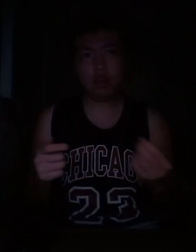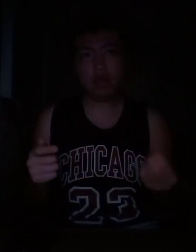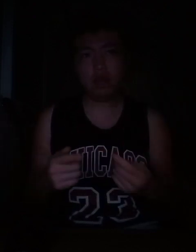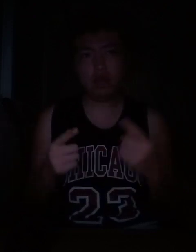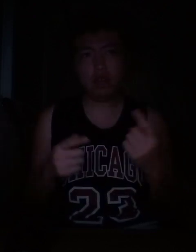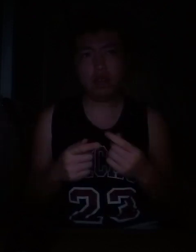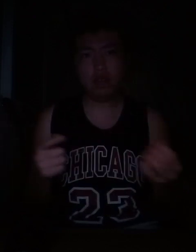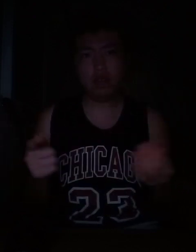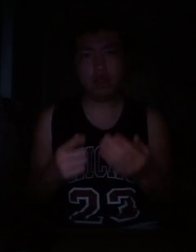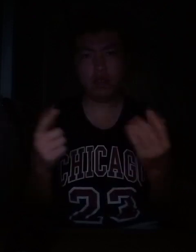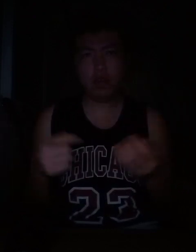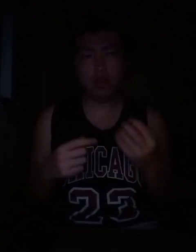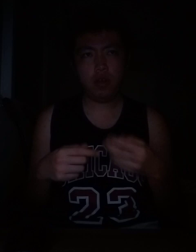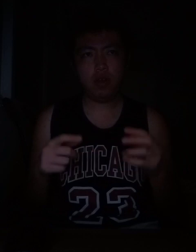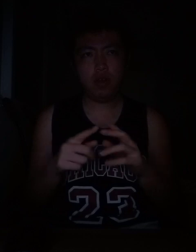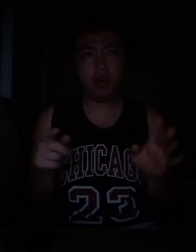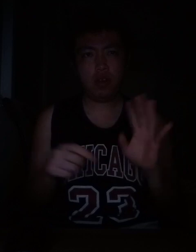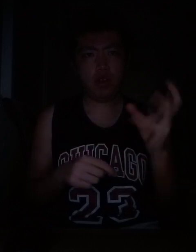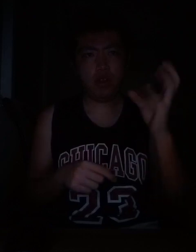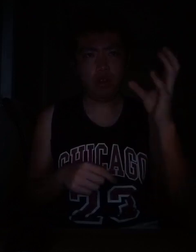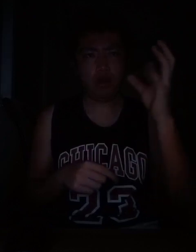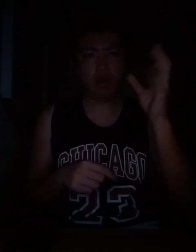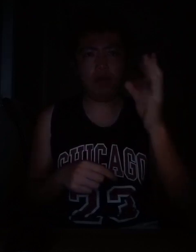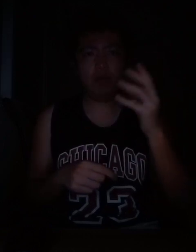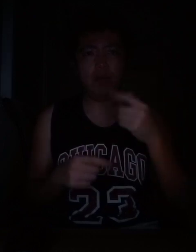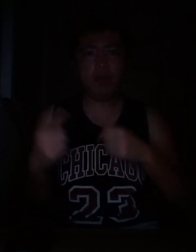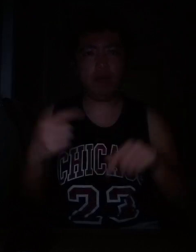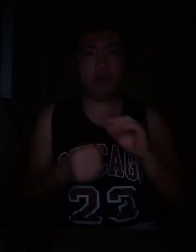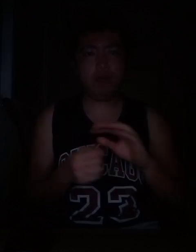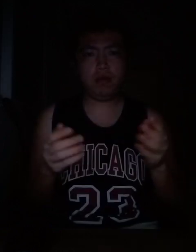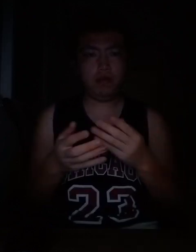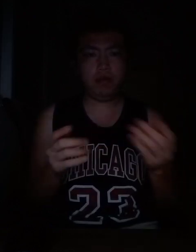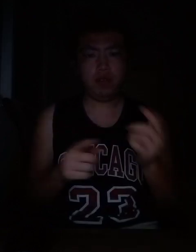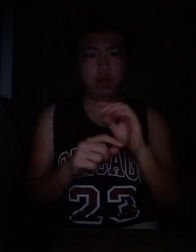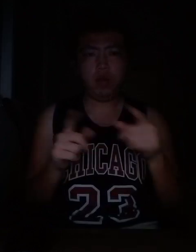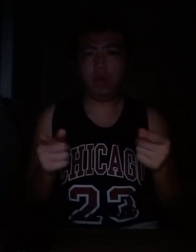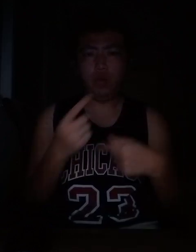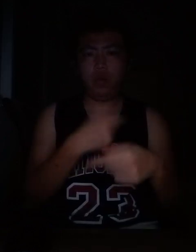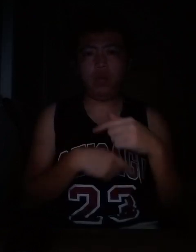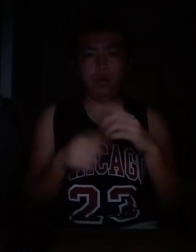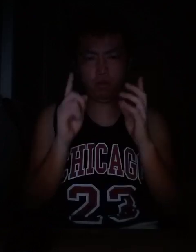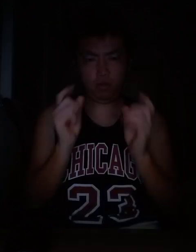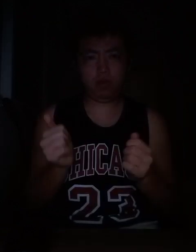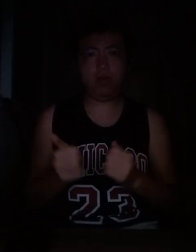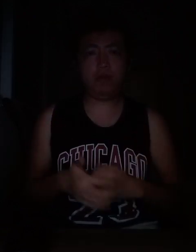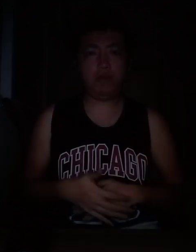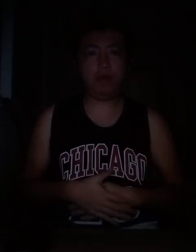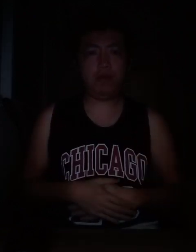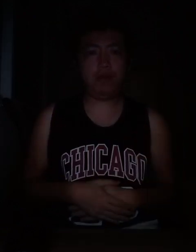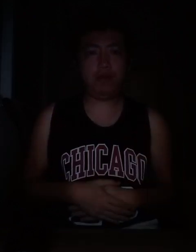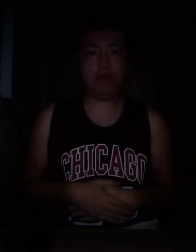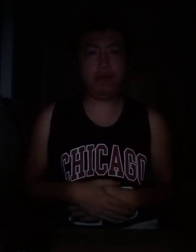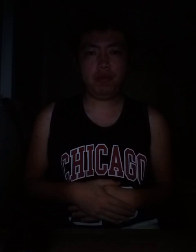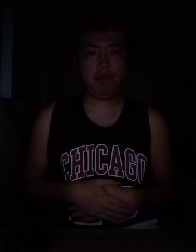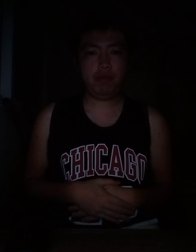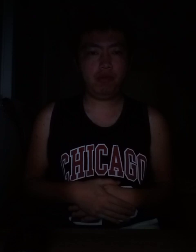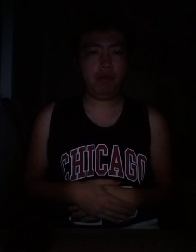휴가를 취소하고 태풍에 대비하겠다며 사무실로 복귀했습니다. MBC 뉴스 조윤호입니다.